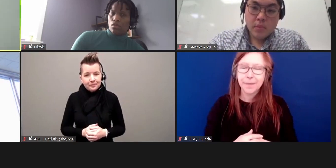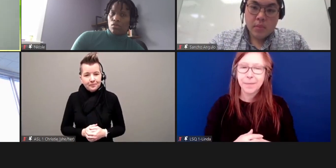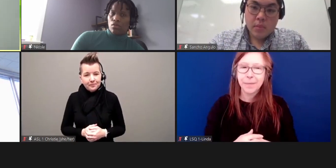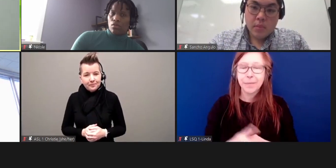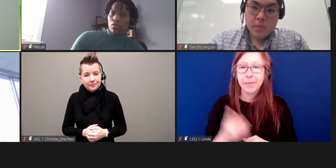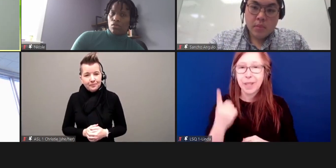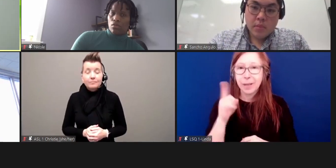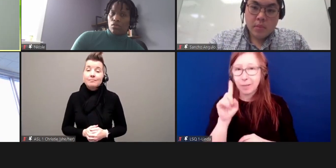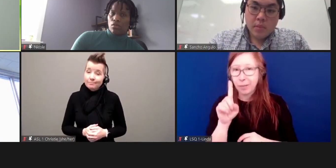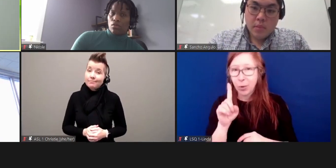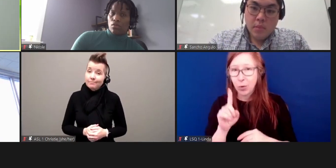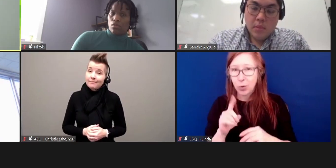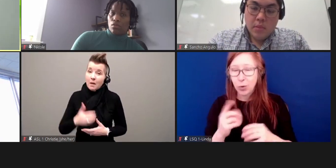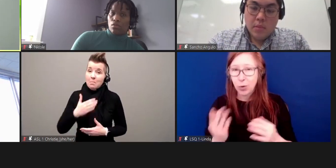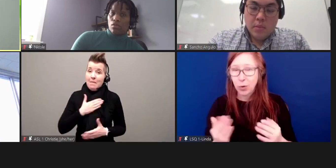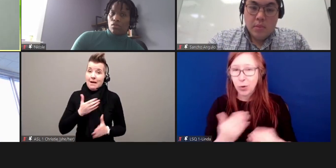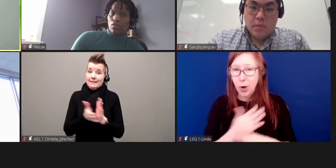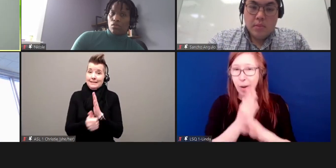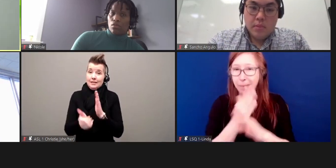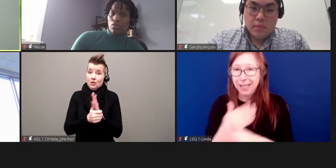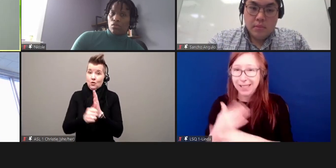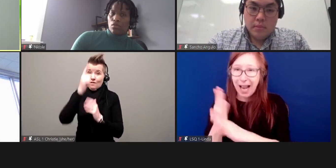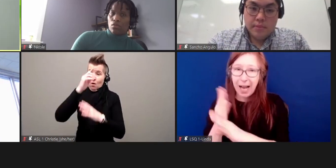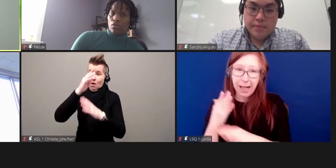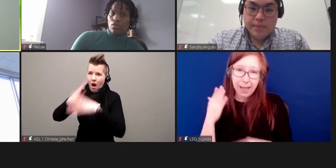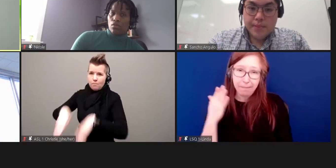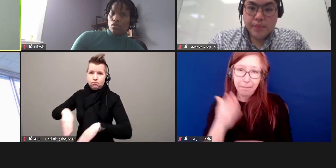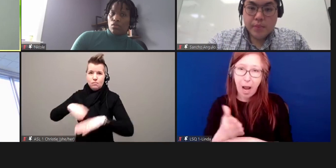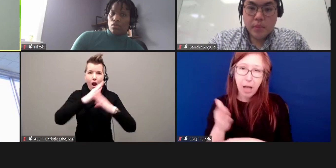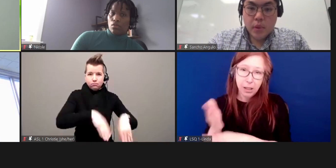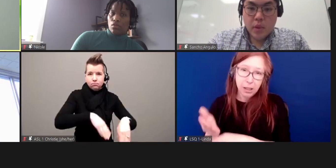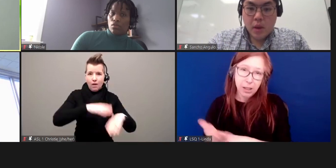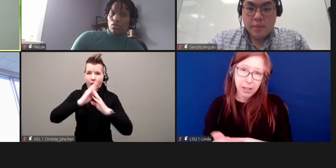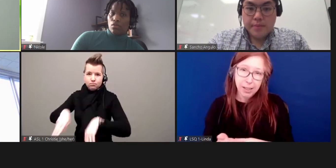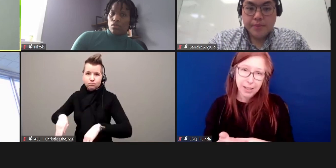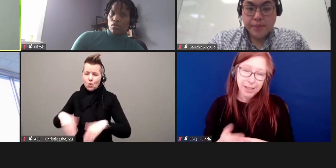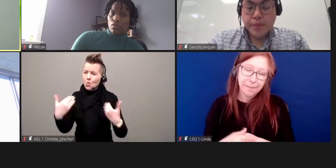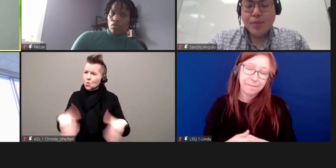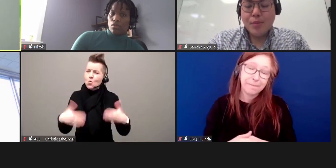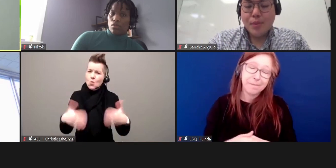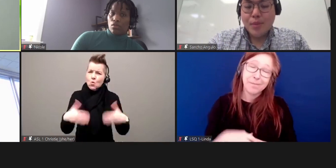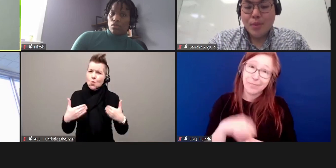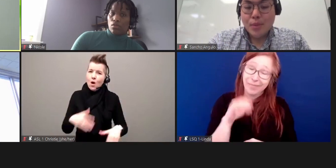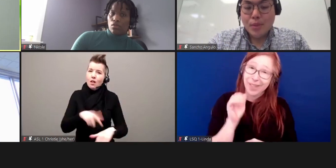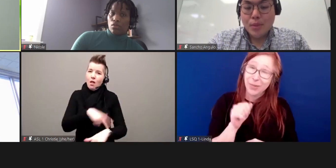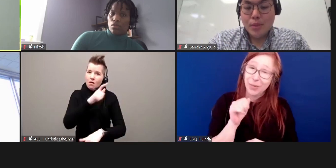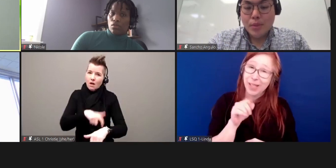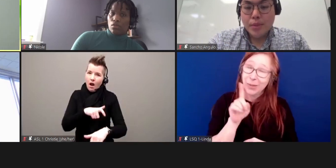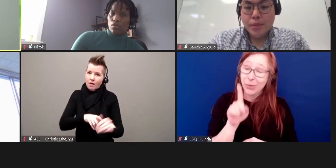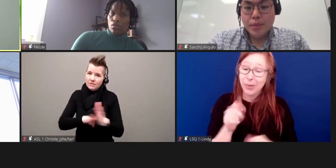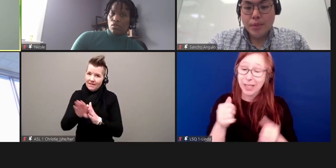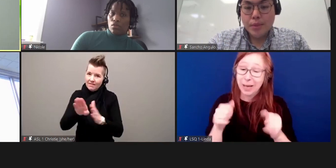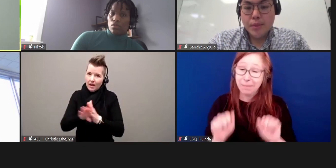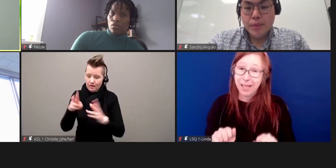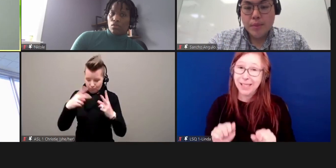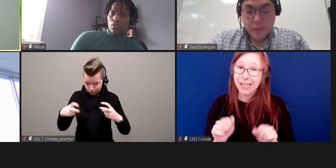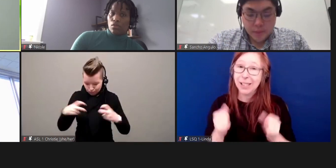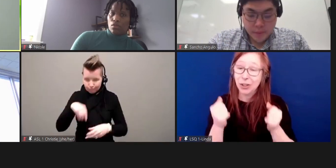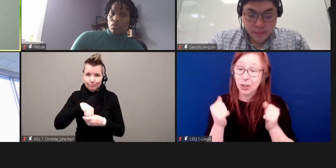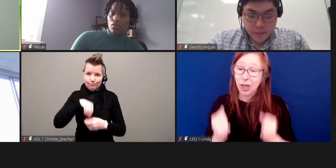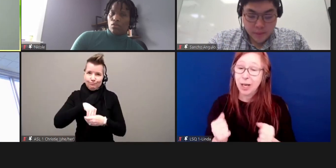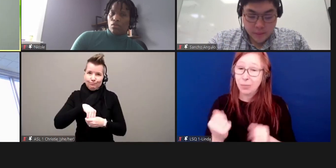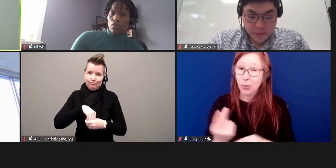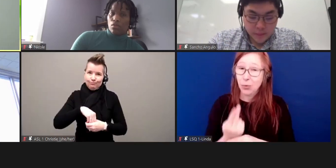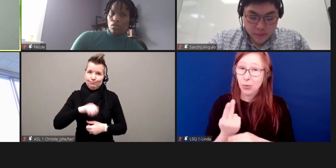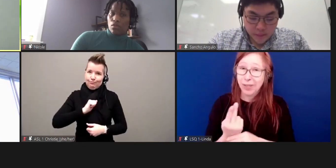parvenir ou surmonter les obstacles que vous avez rencontrés? Oui, il y a une capacité que j'aurais pu beaucoup utiliser quand j'étais